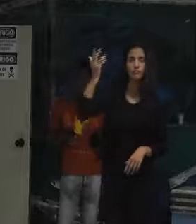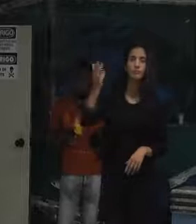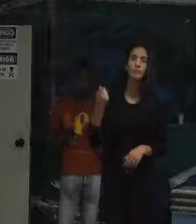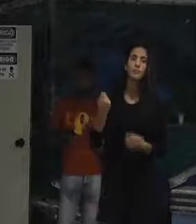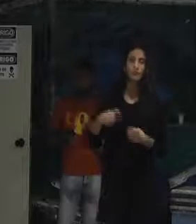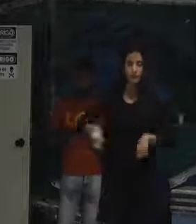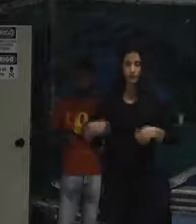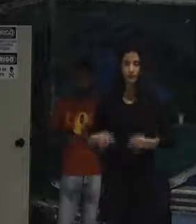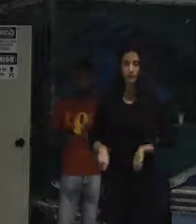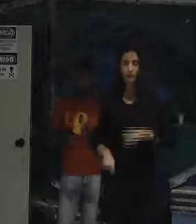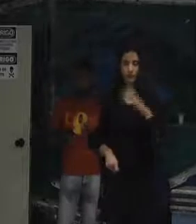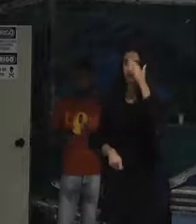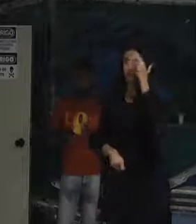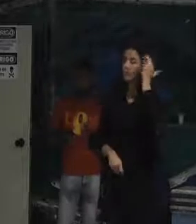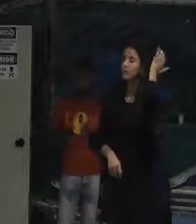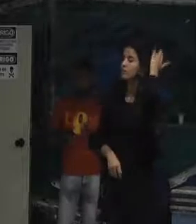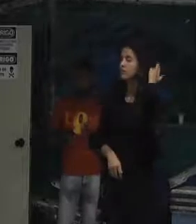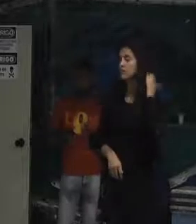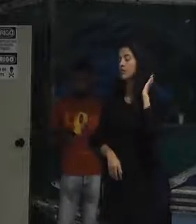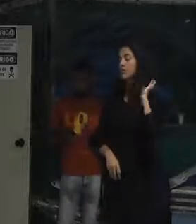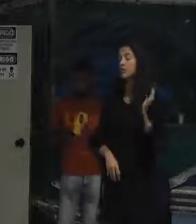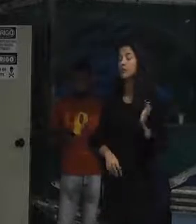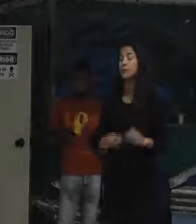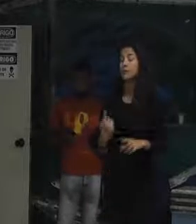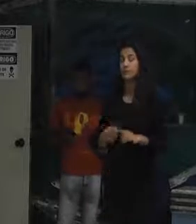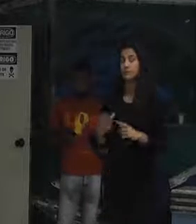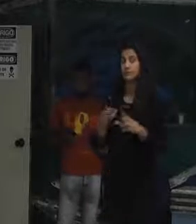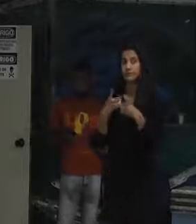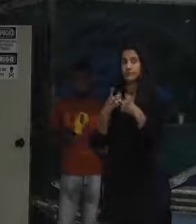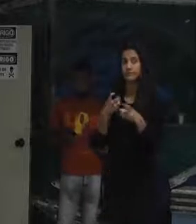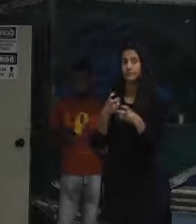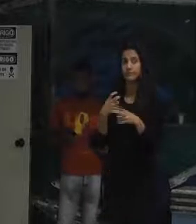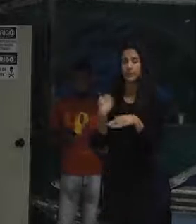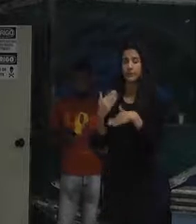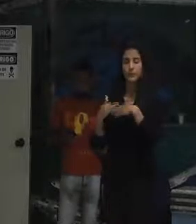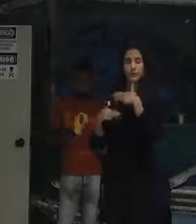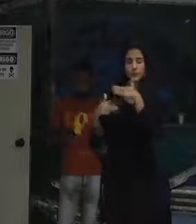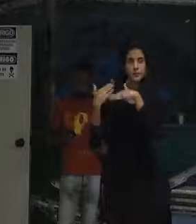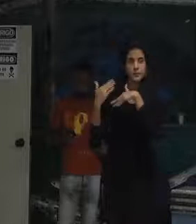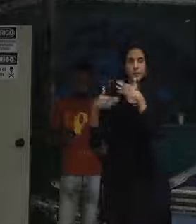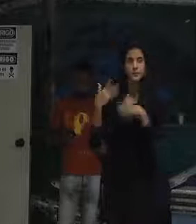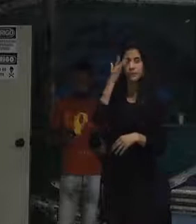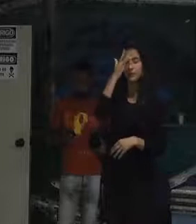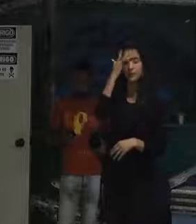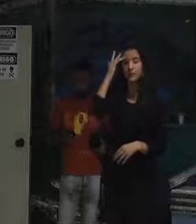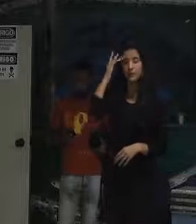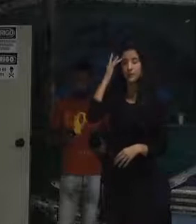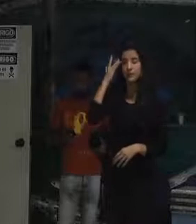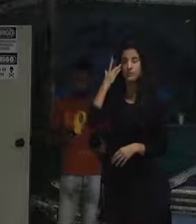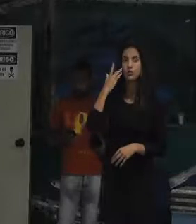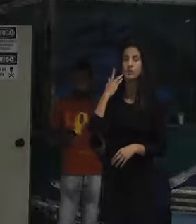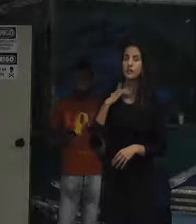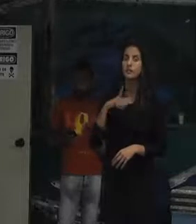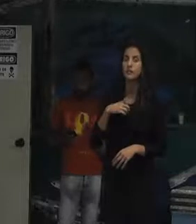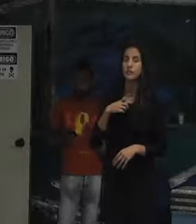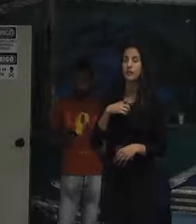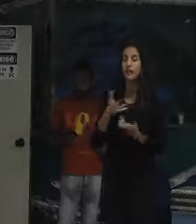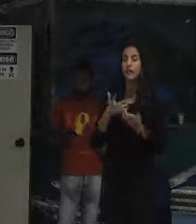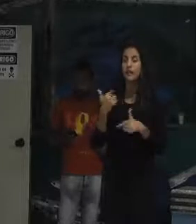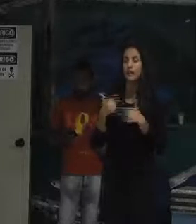realmente acontecer. Porque nós temos visto cada vez mais o número de pessoas que procuram um posto de trabalho e